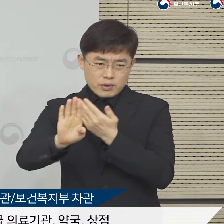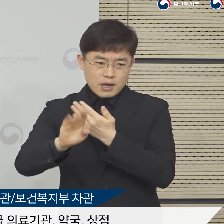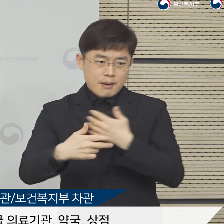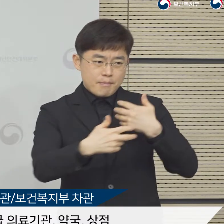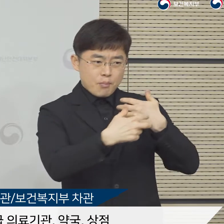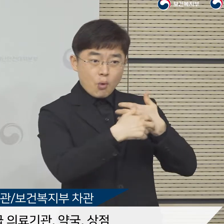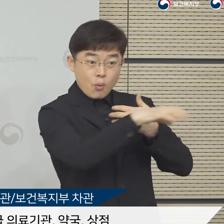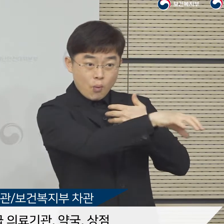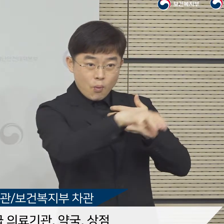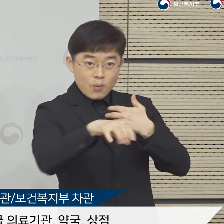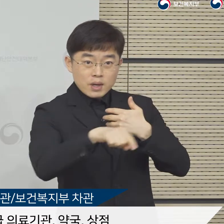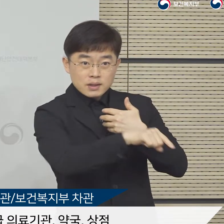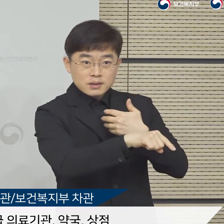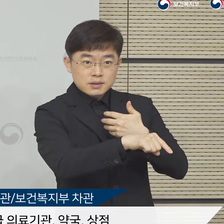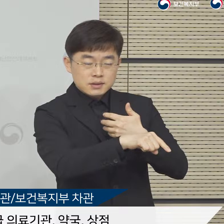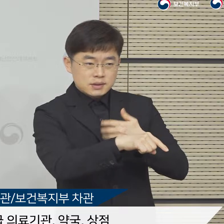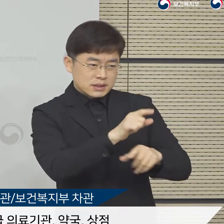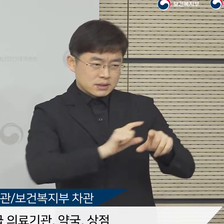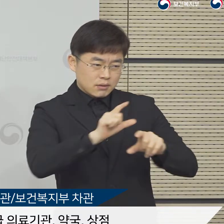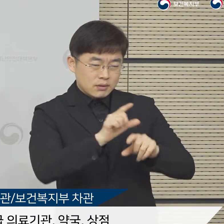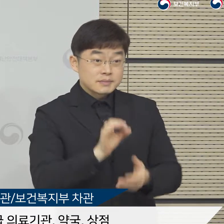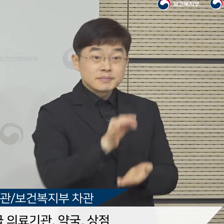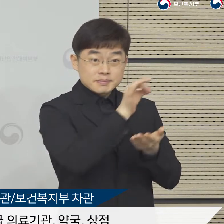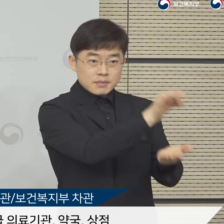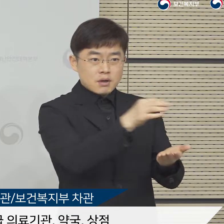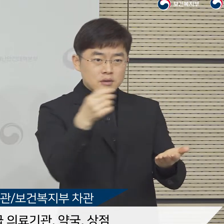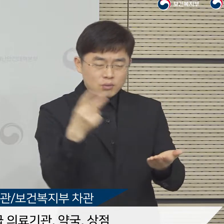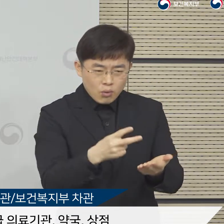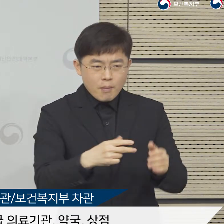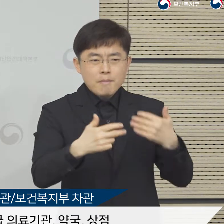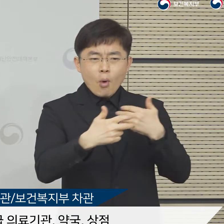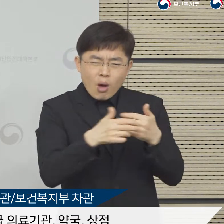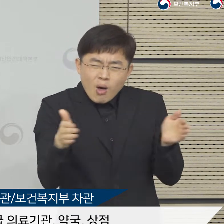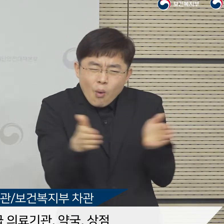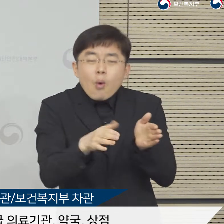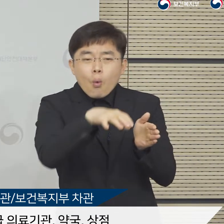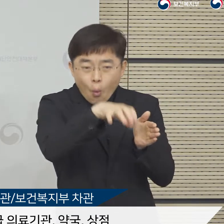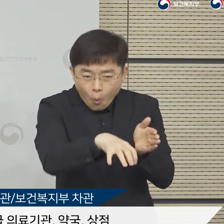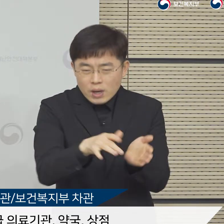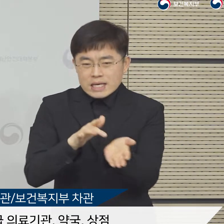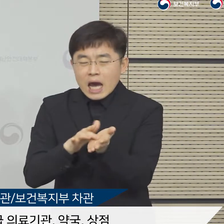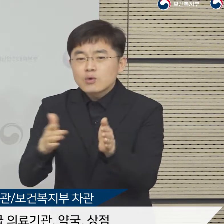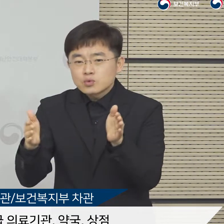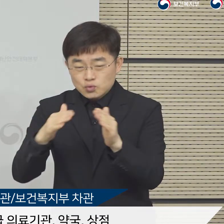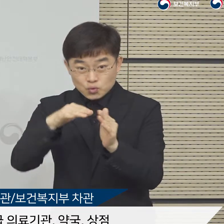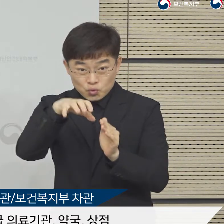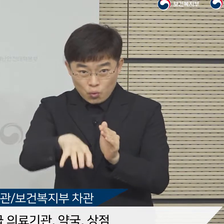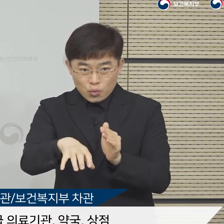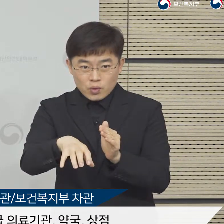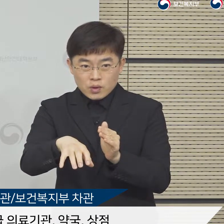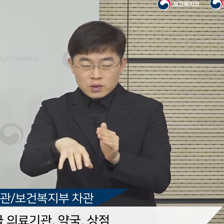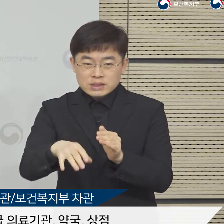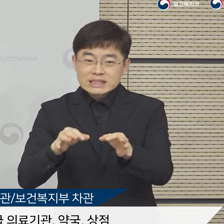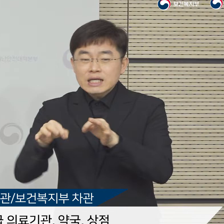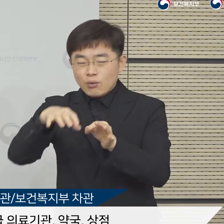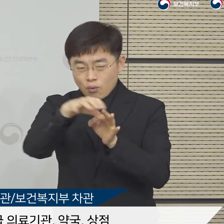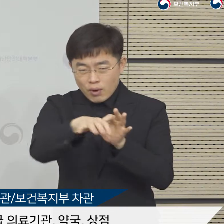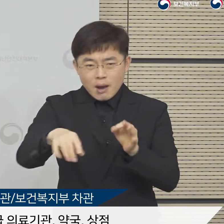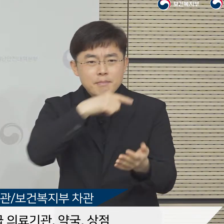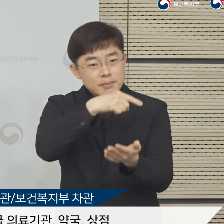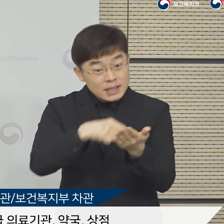병원급 의료기관에 대한 추가 보상과 의원급 의료기관, 약국, 상점 등을 대상으로